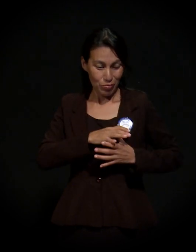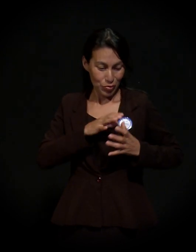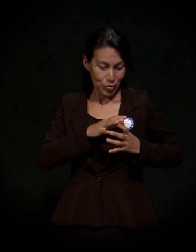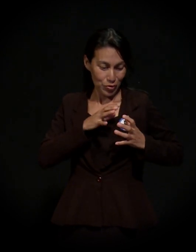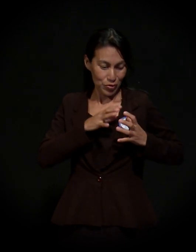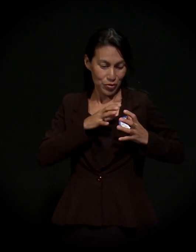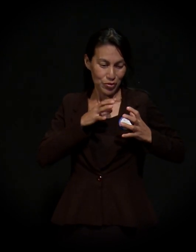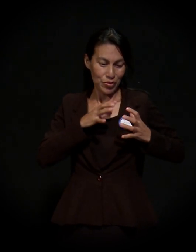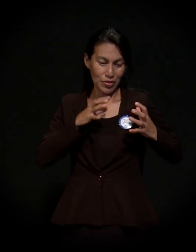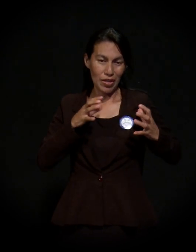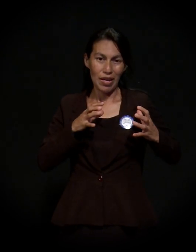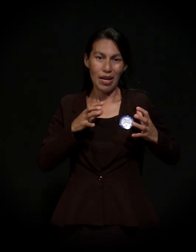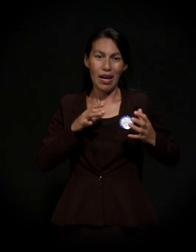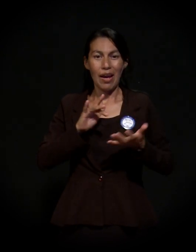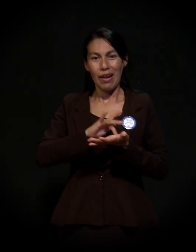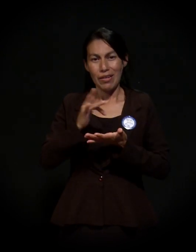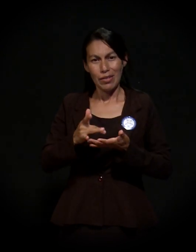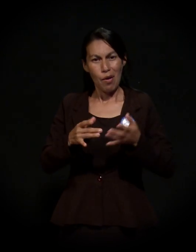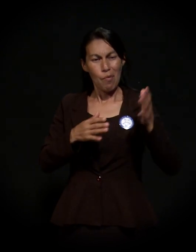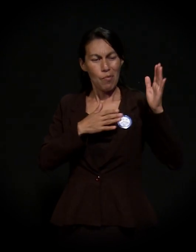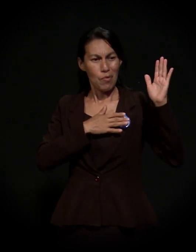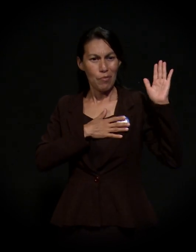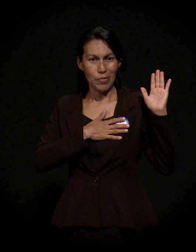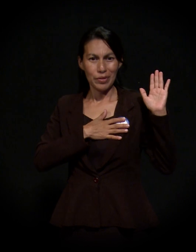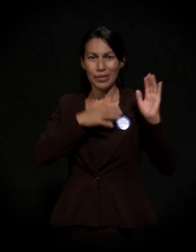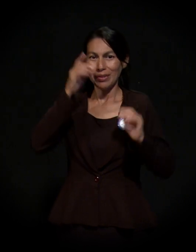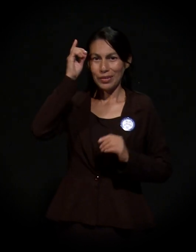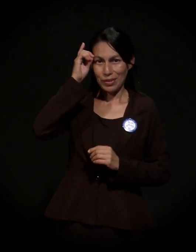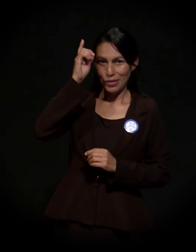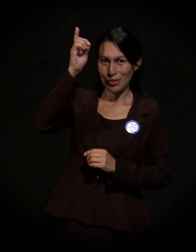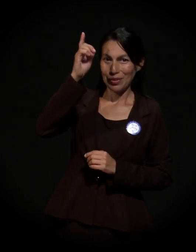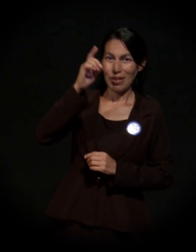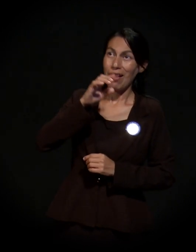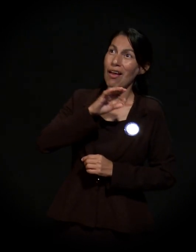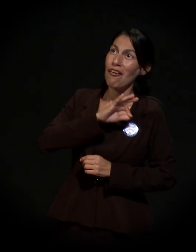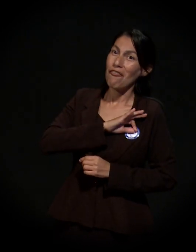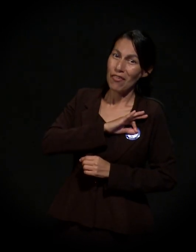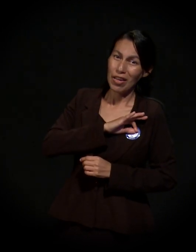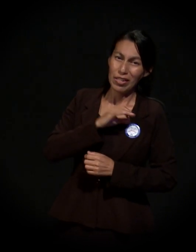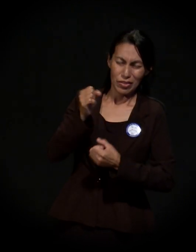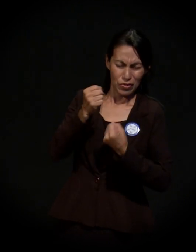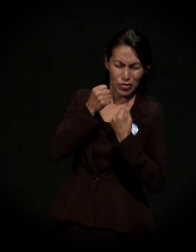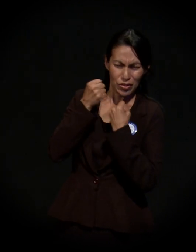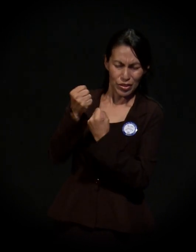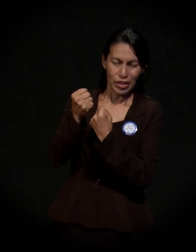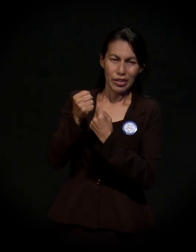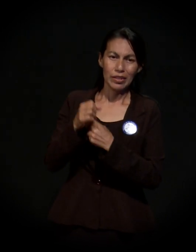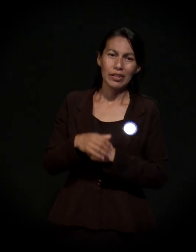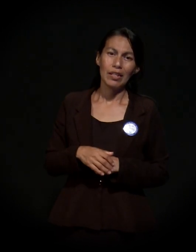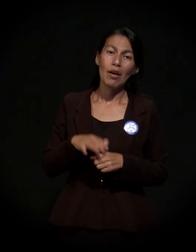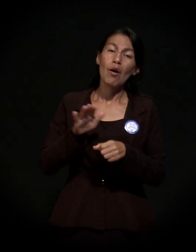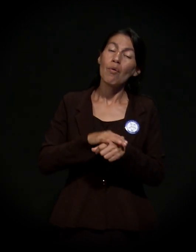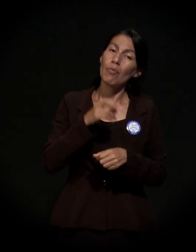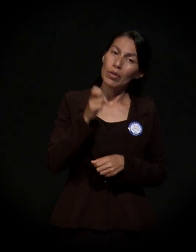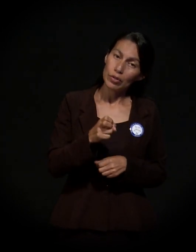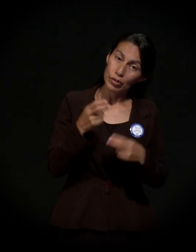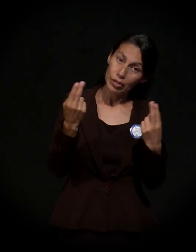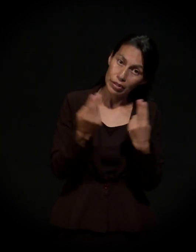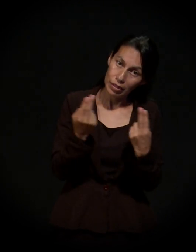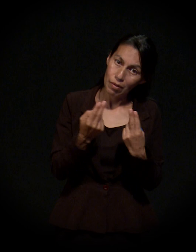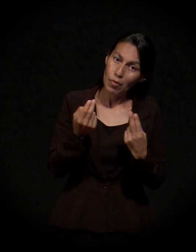Para que tu fe se fortalezca, es necesario que nuestras oraciones